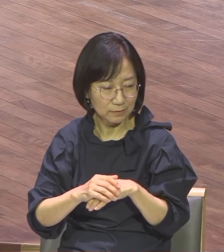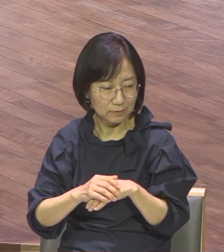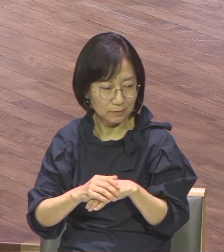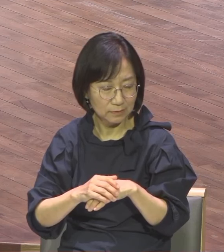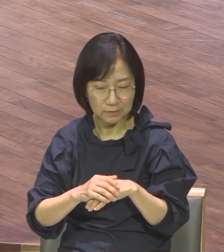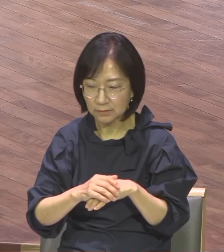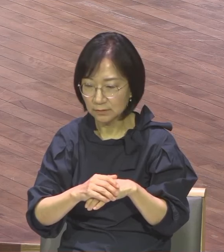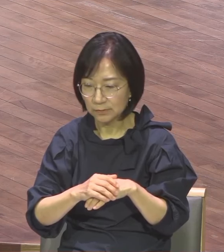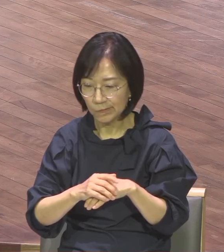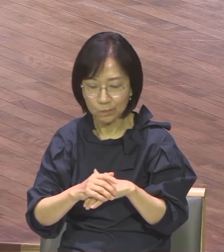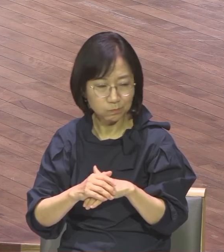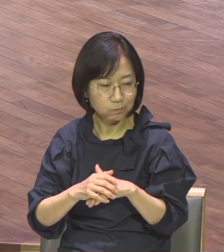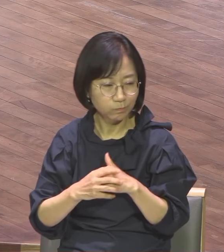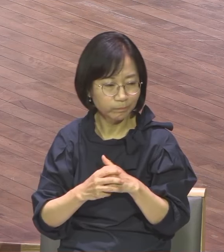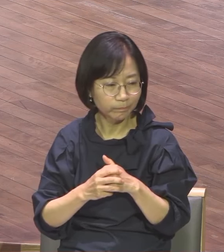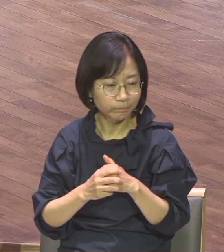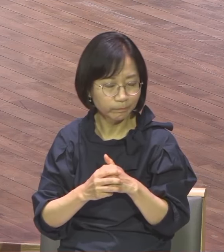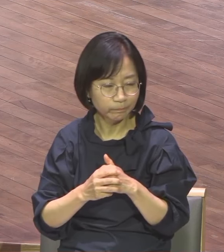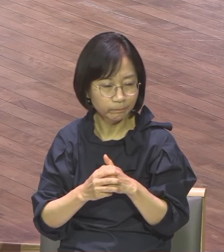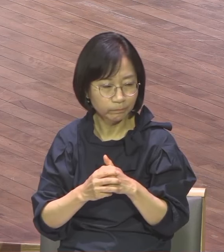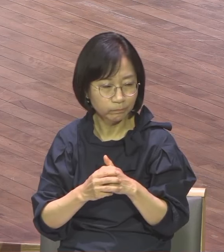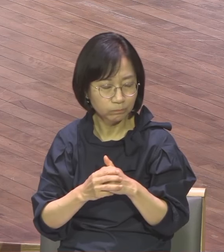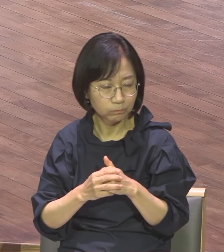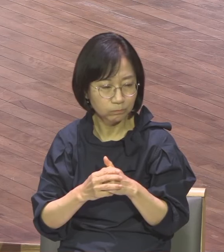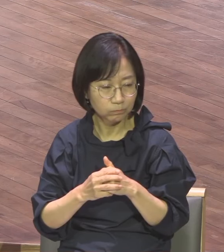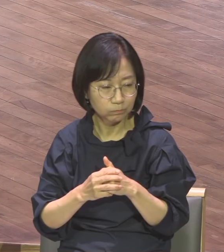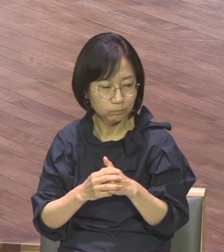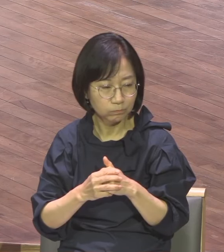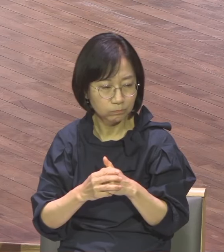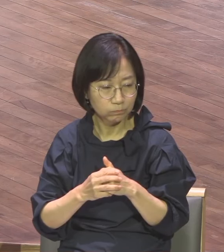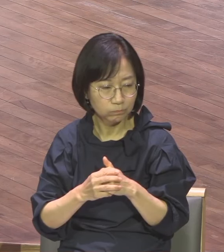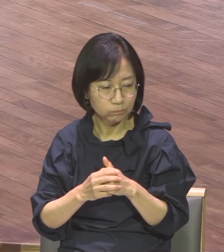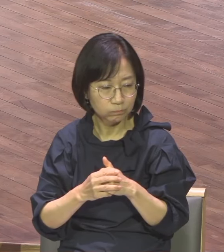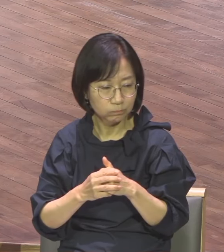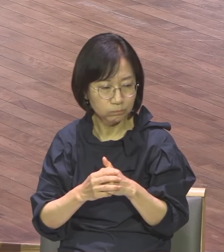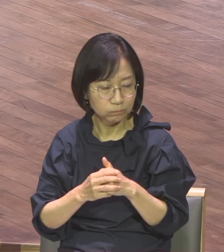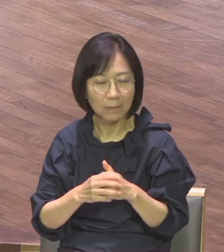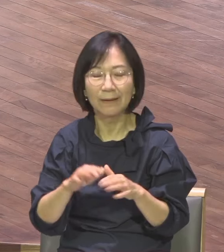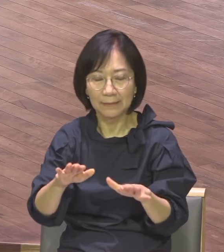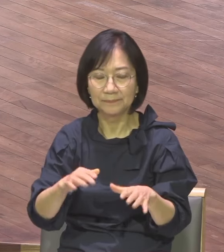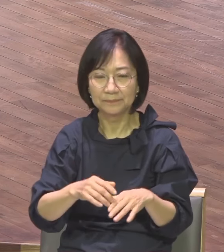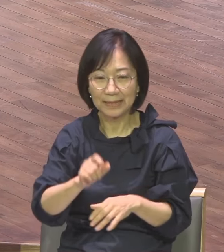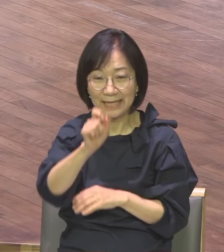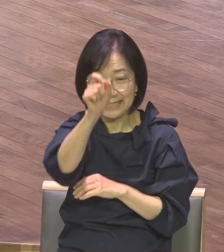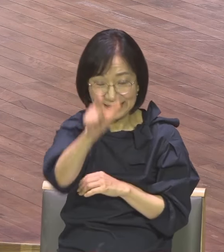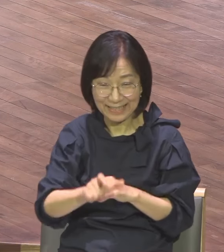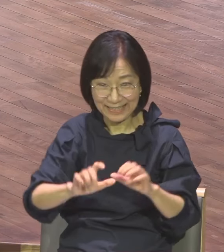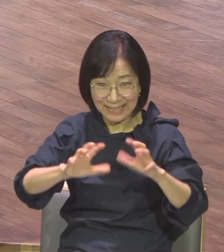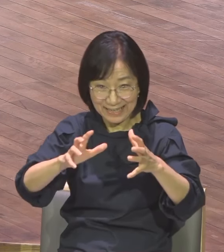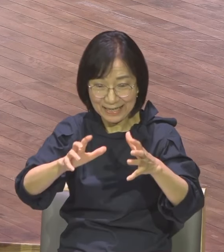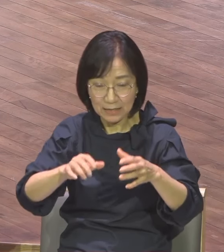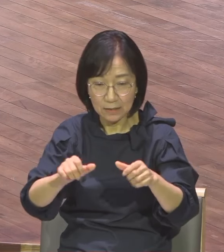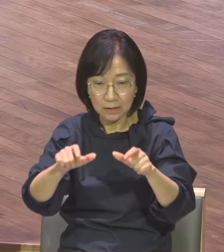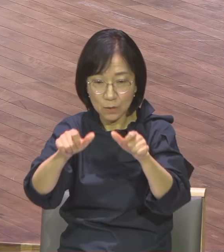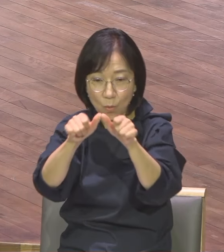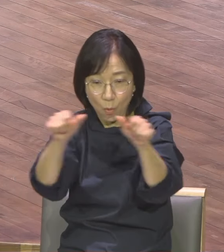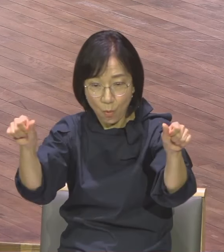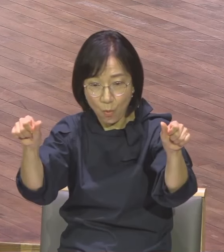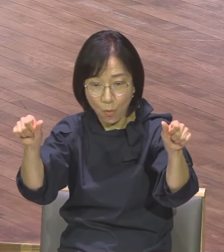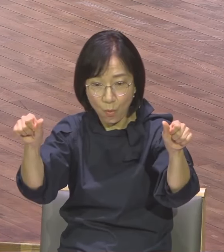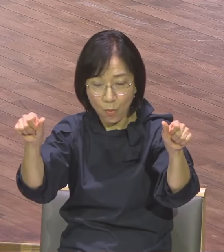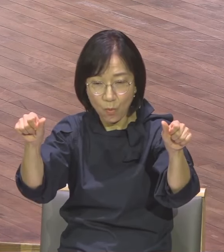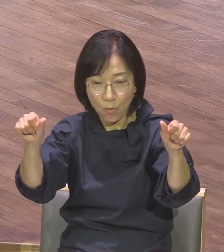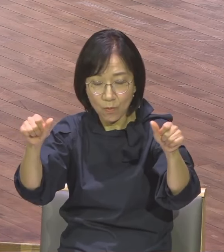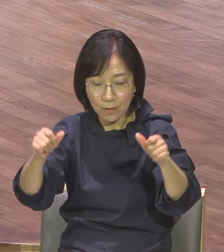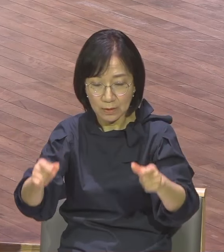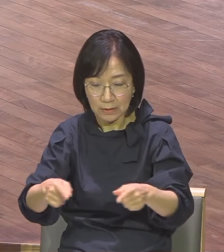그 저 뭡니까 그 위원회 딱 정해놨어요. 5층 이상 건물이 없어. 이태리 전체가 5층 이상 건물이 없어 짓지 못하도록